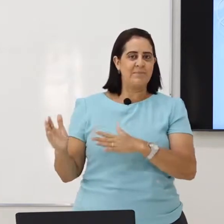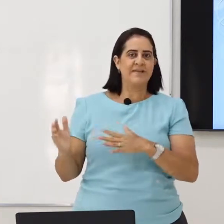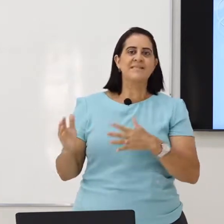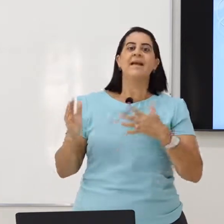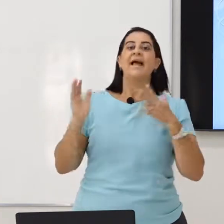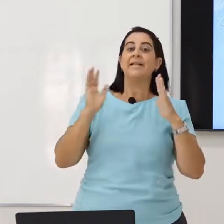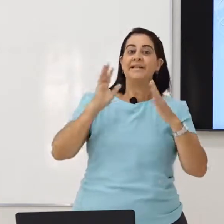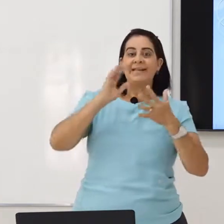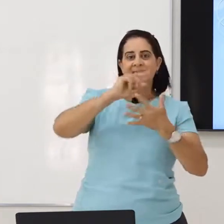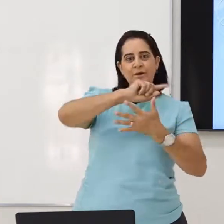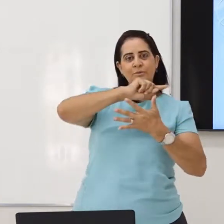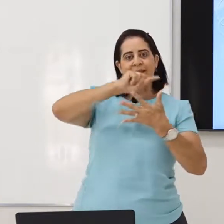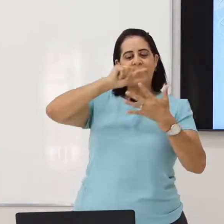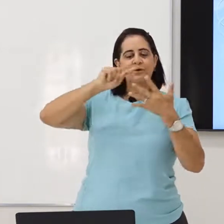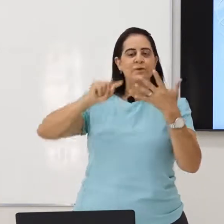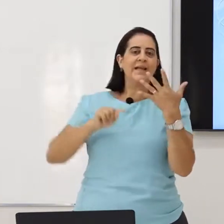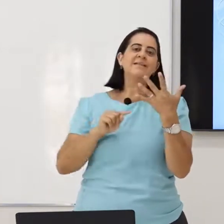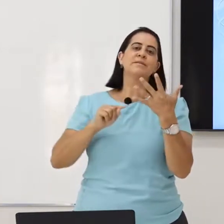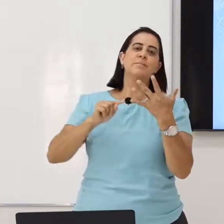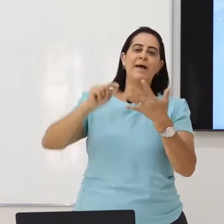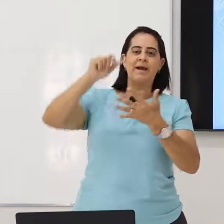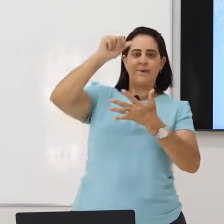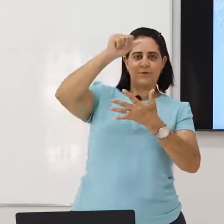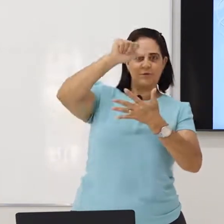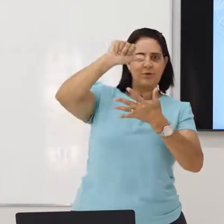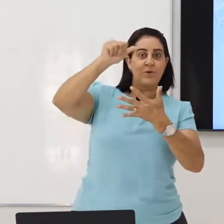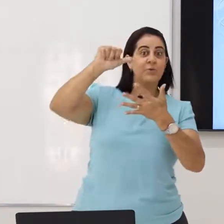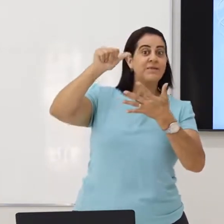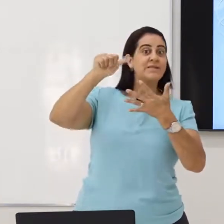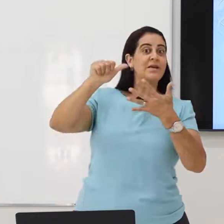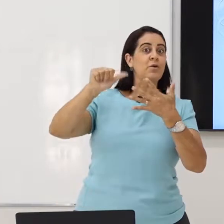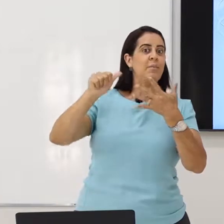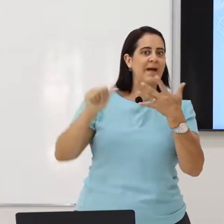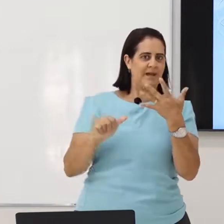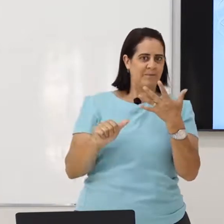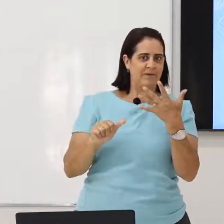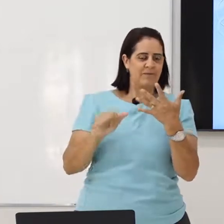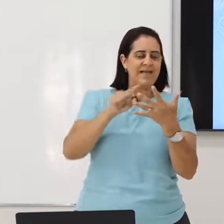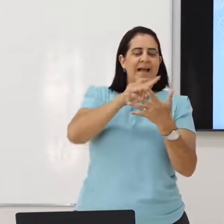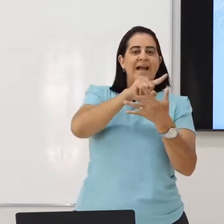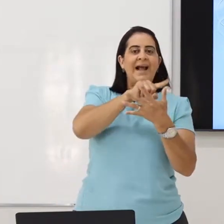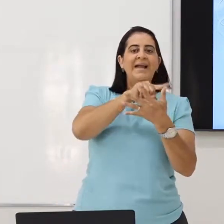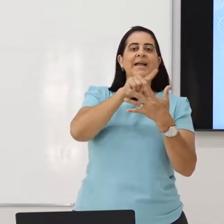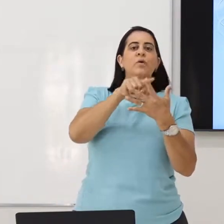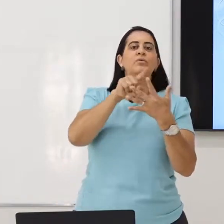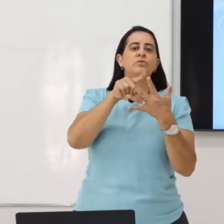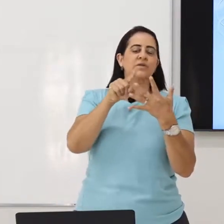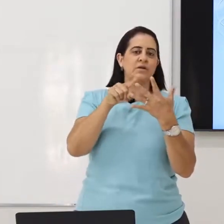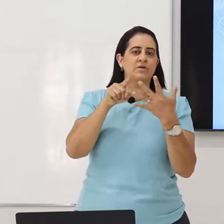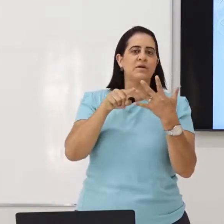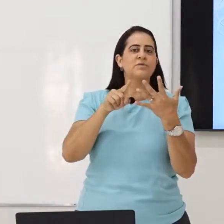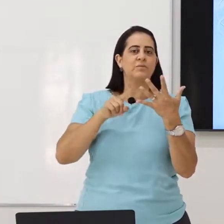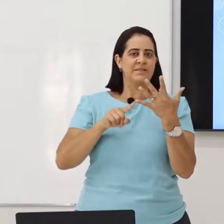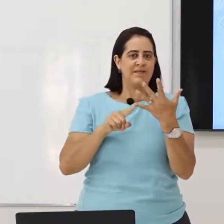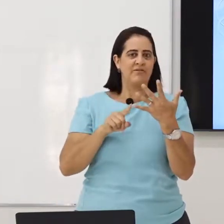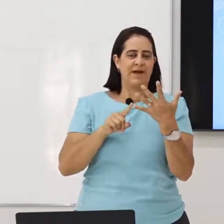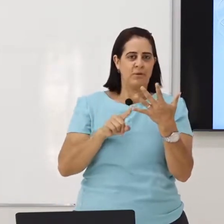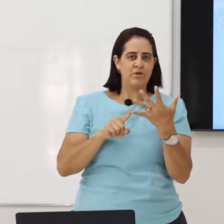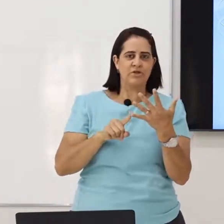Libras estão dentro desses parâmetros, dos 5 parâmetros. Cada um dos que nós vamos observar hoje